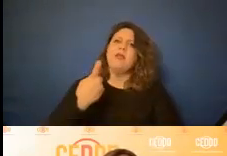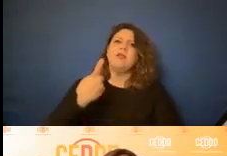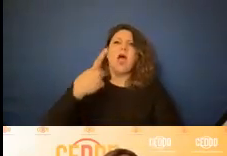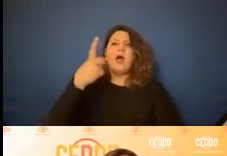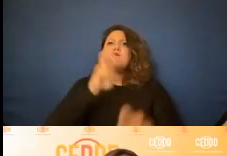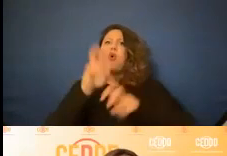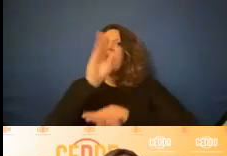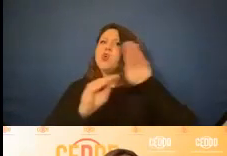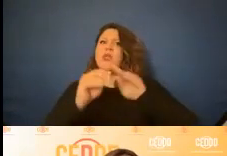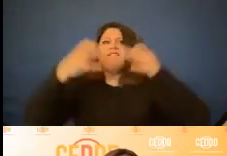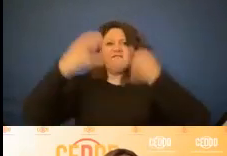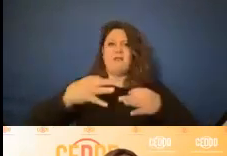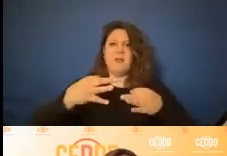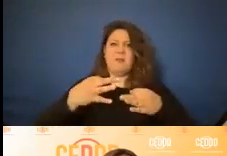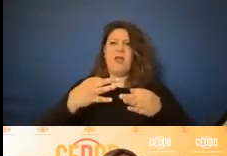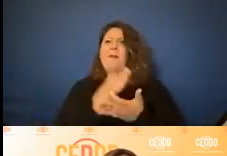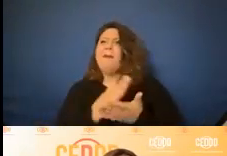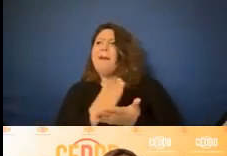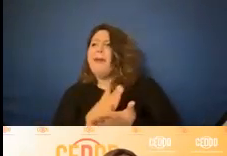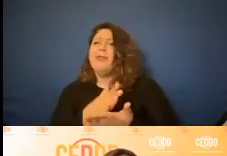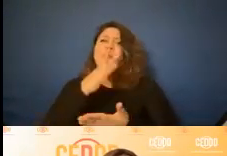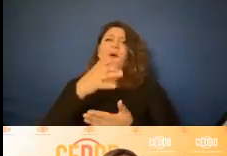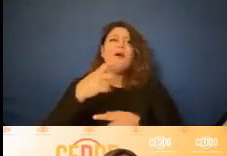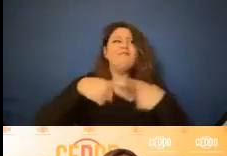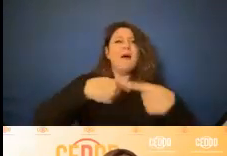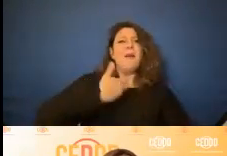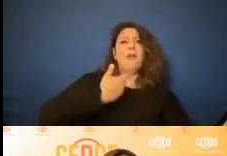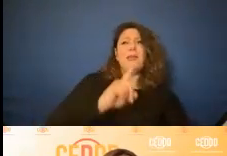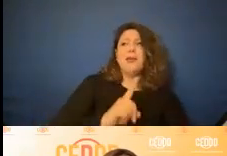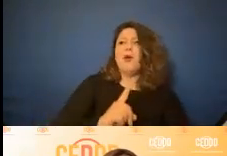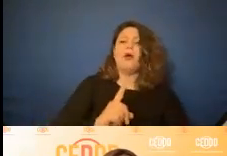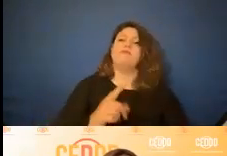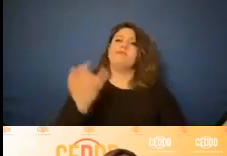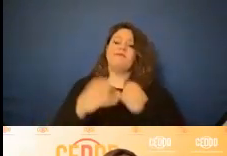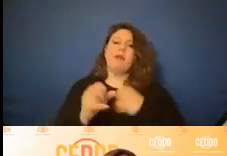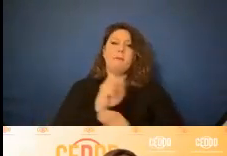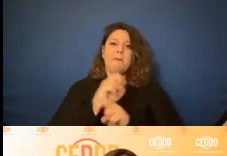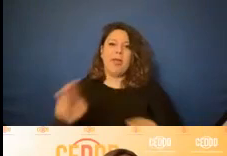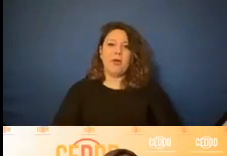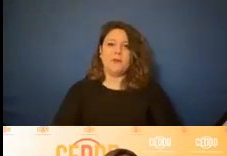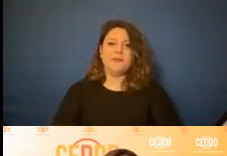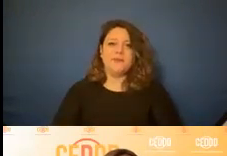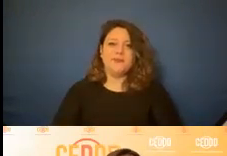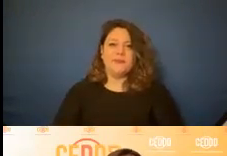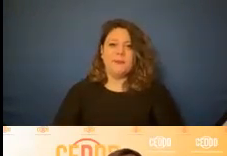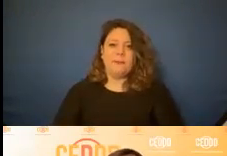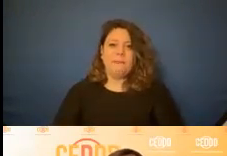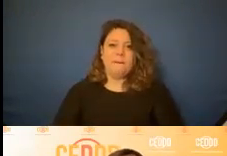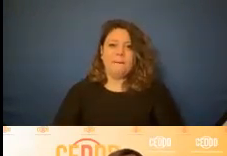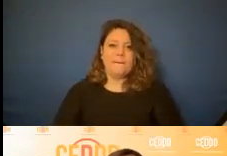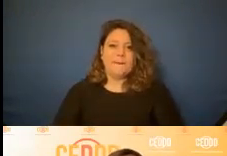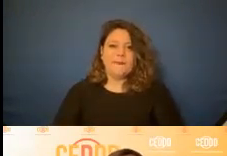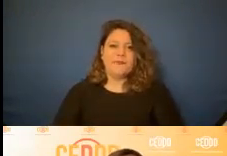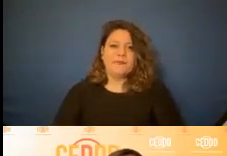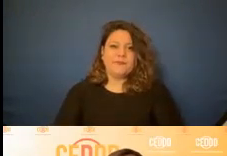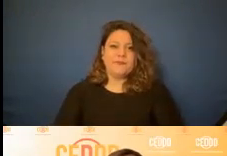medias tintas, por no molestar a las familias, suelen ser las malas consejeras. Vale, luego ya si queremos, cogemos un